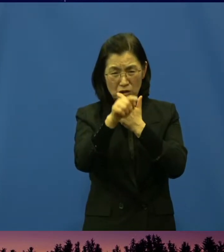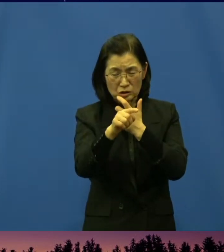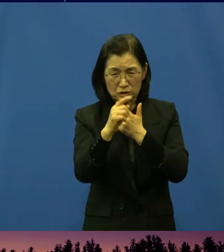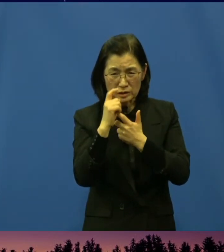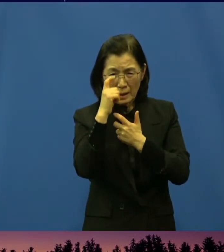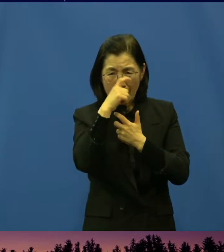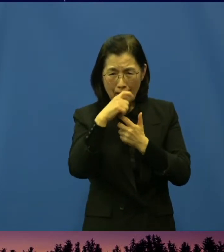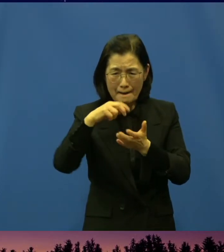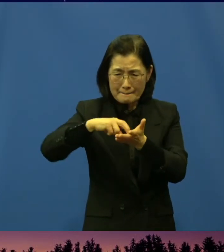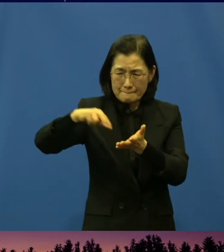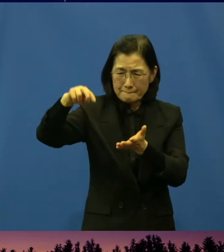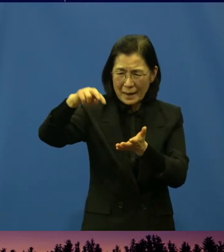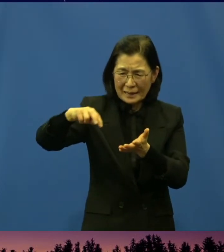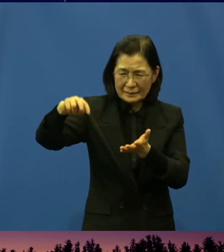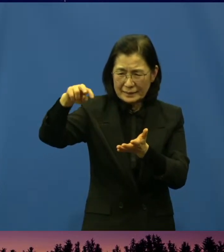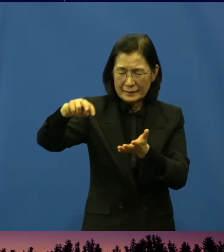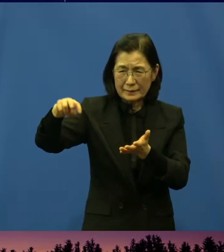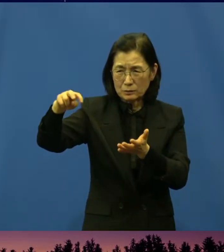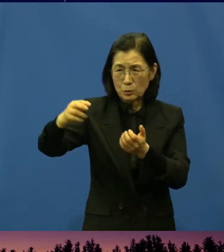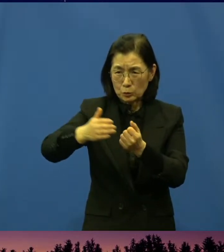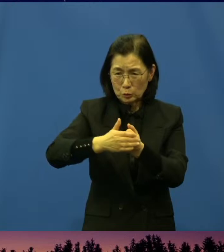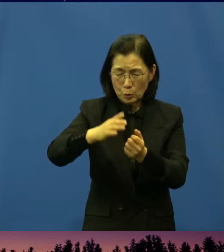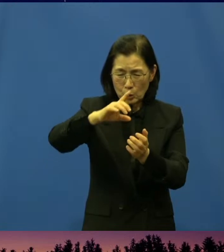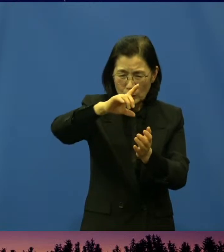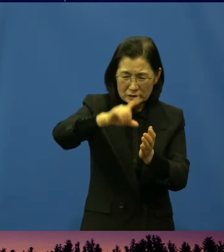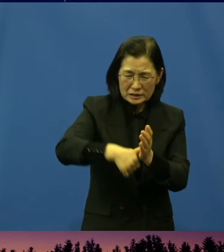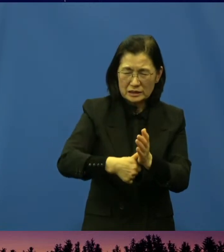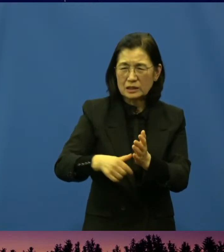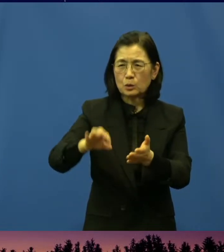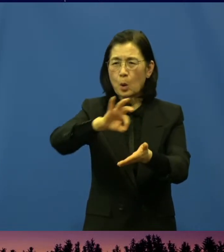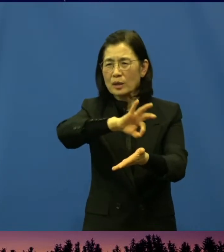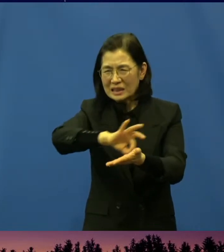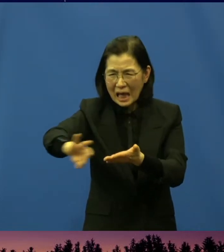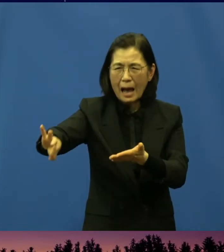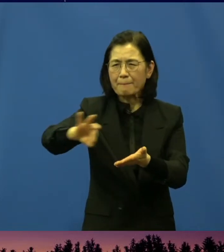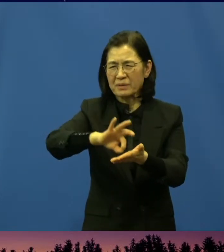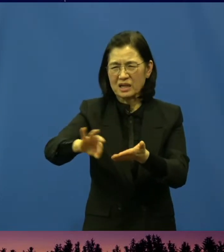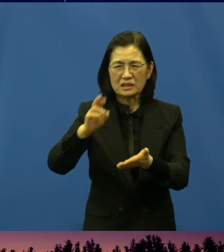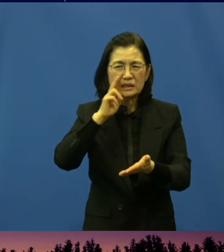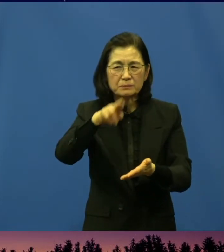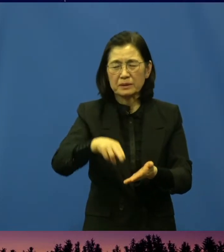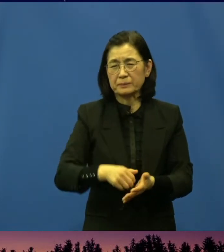쓸모없는 시간에 방출이 된다는 거예요. 그런 시간이 많으면 어떻게 될까요?